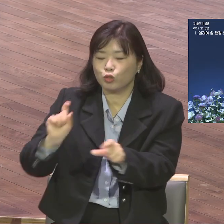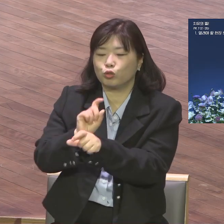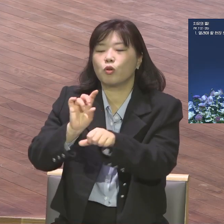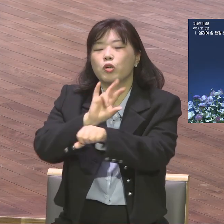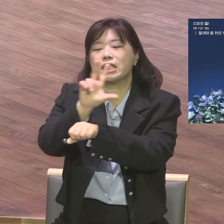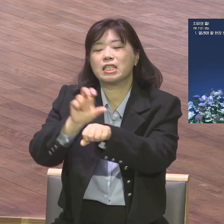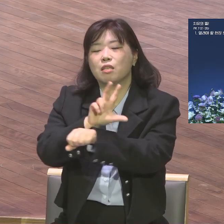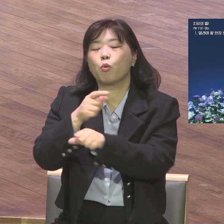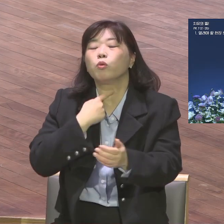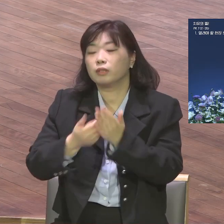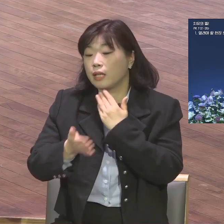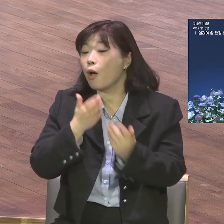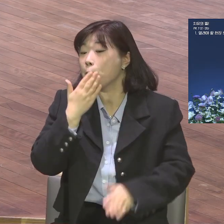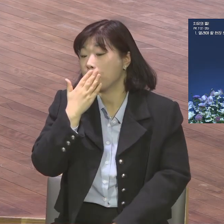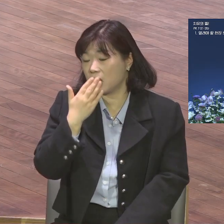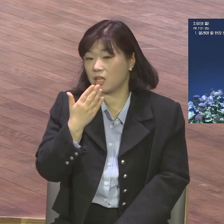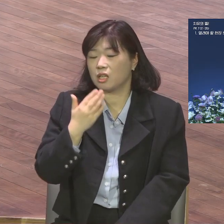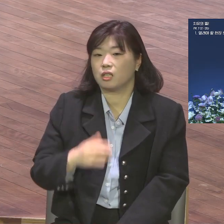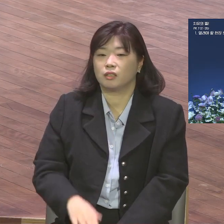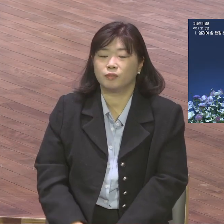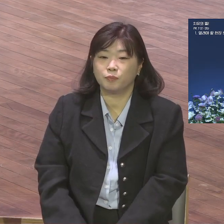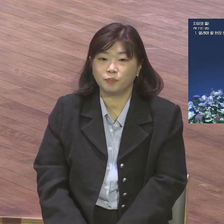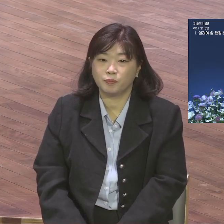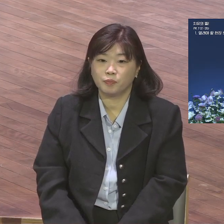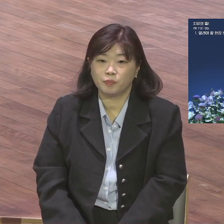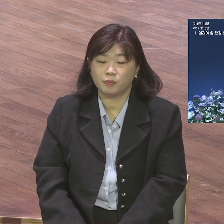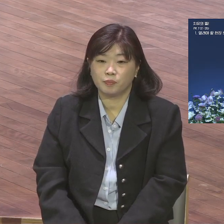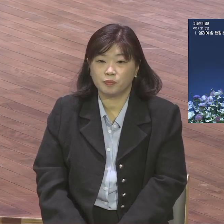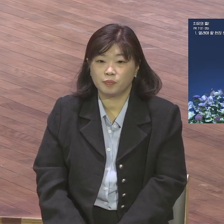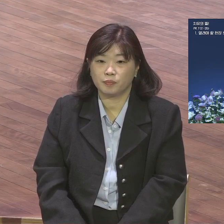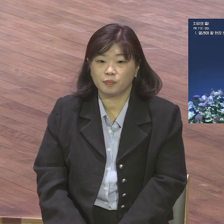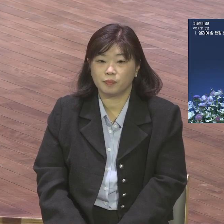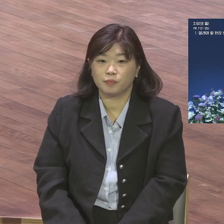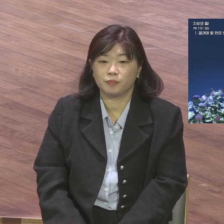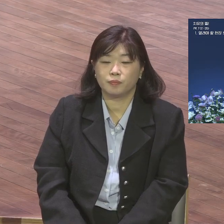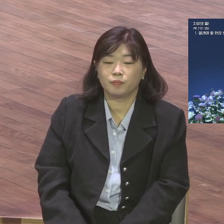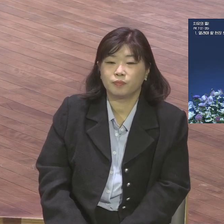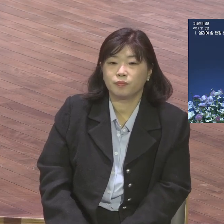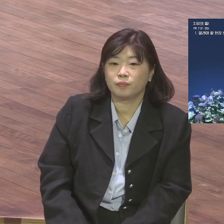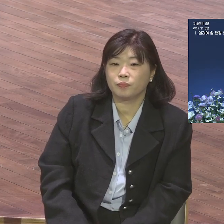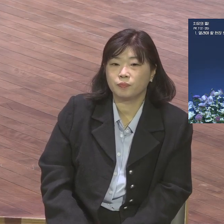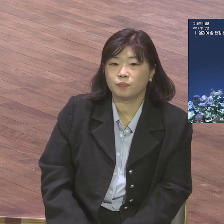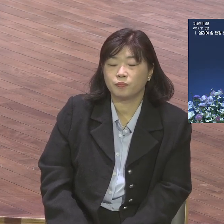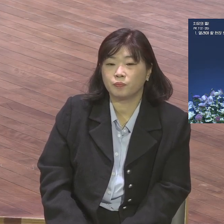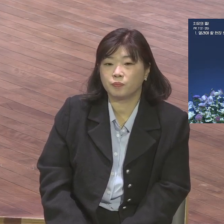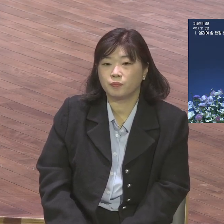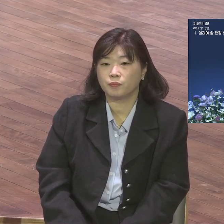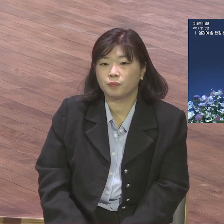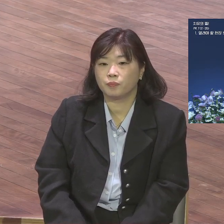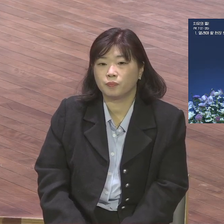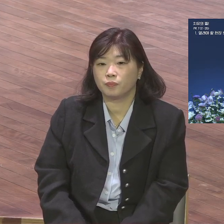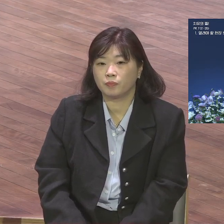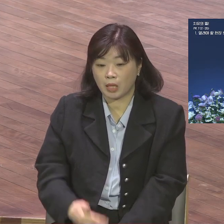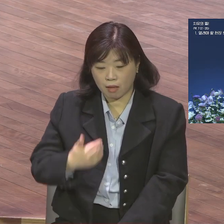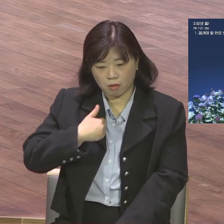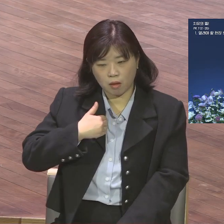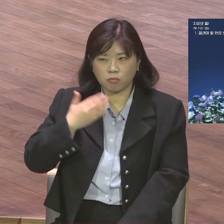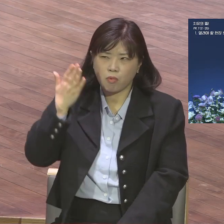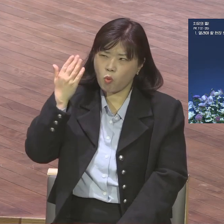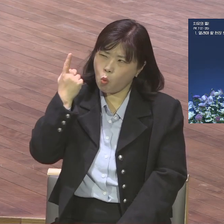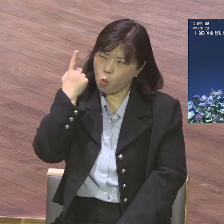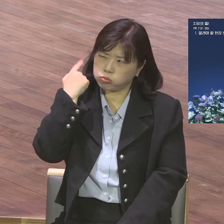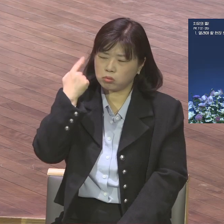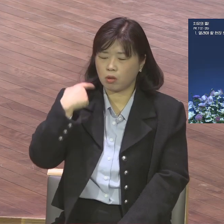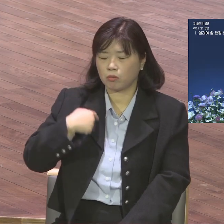하나님 서신 더가 쓰임 받는 거예요. 뭐 내가 내 시간이 어디에 있습니까? 제가 머리가 띵하고 또 어지러워서